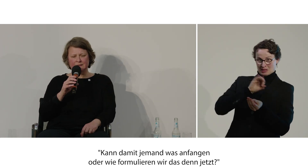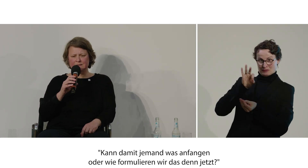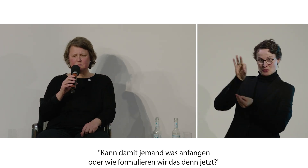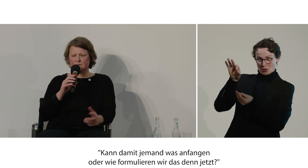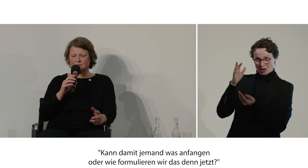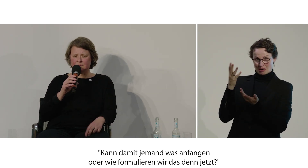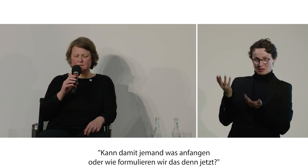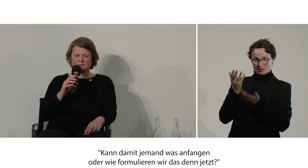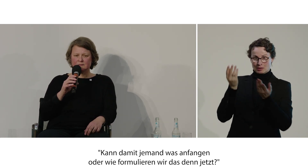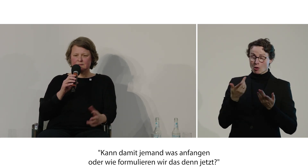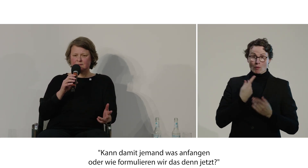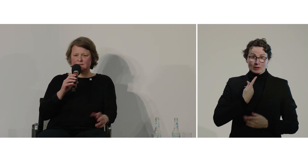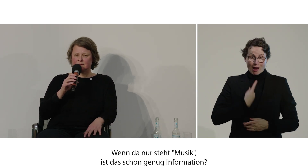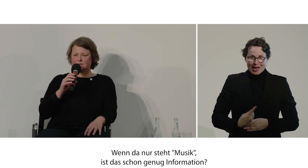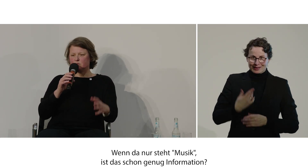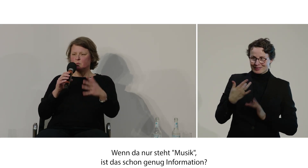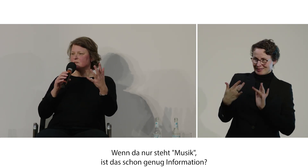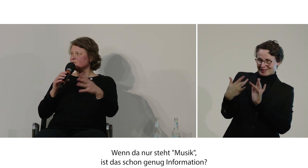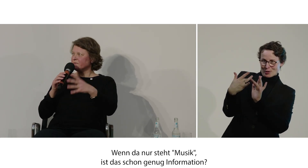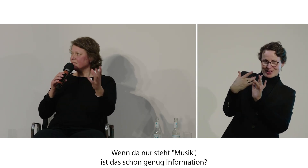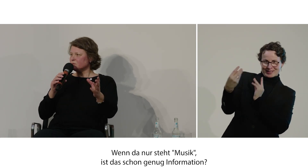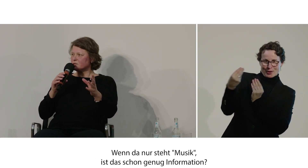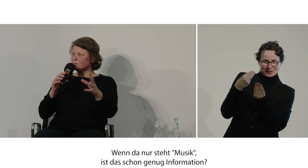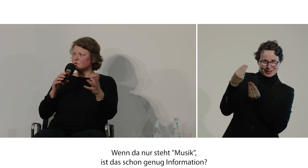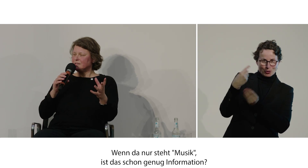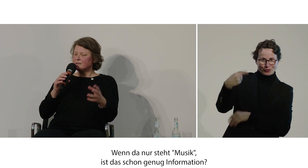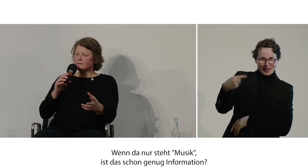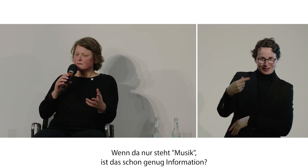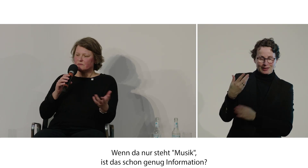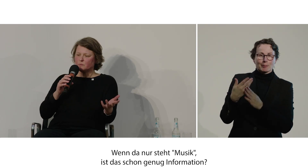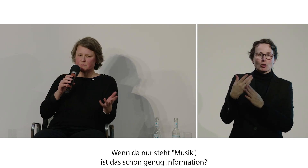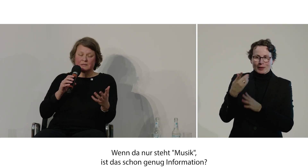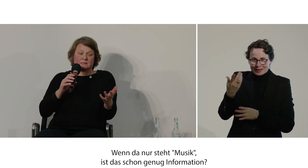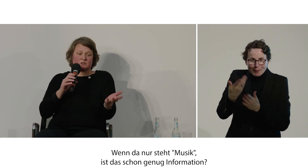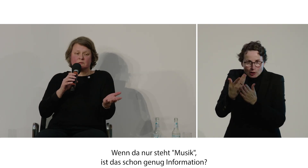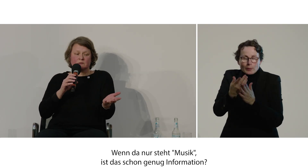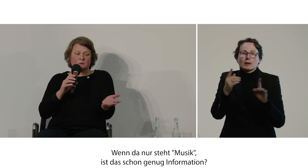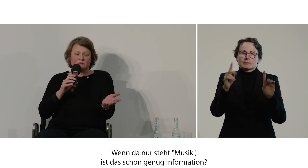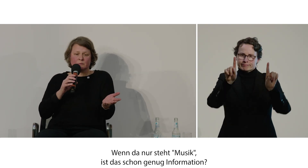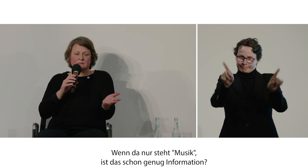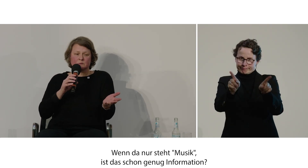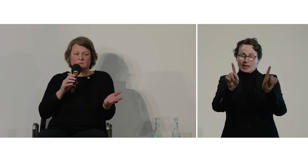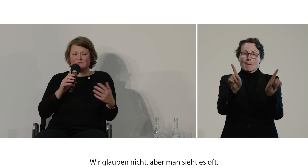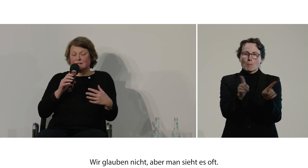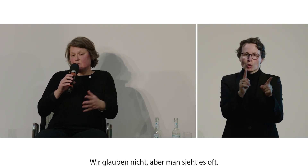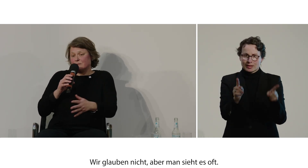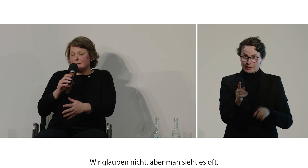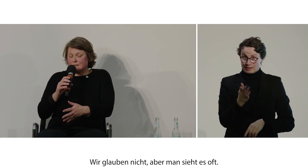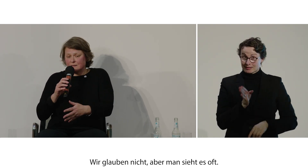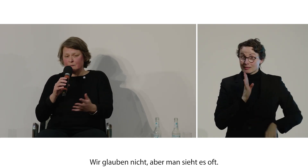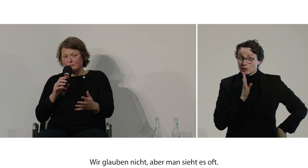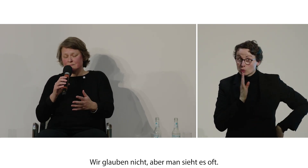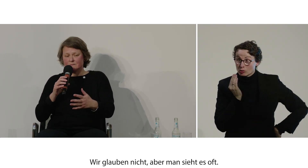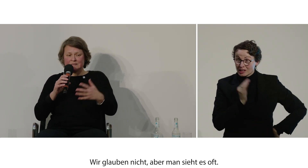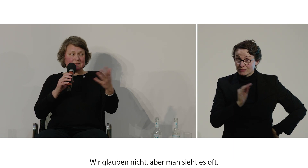denn jetzt eigentlich? Oder wenn da nur steht Musik, ist das schon genug Information? Wir glauben